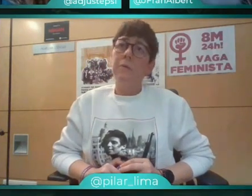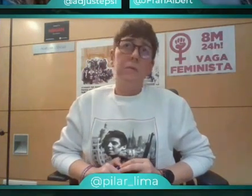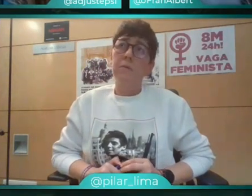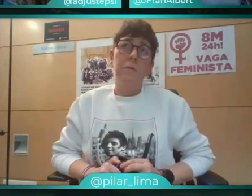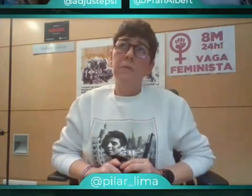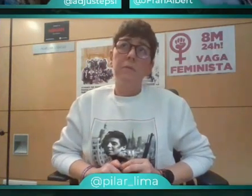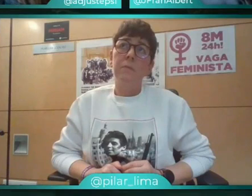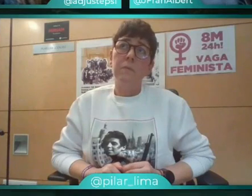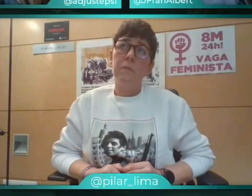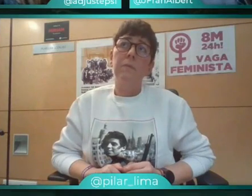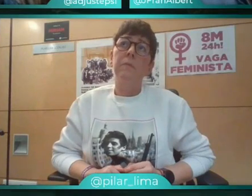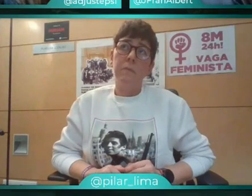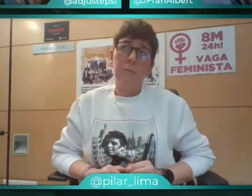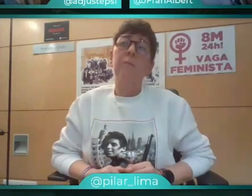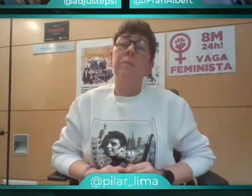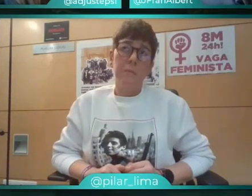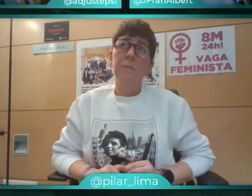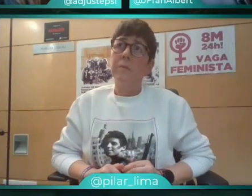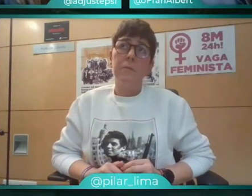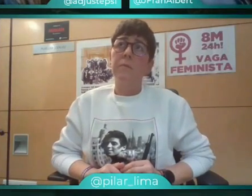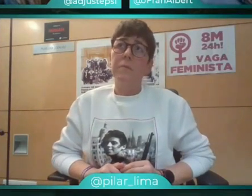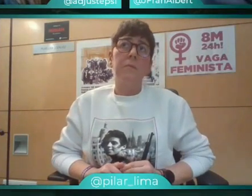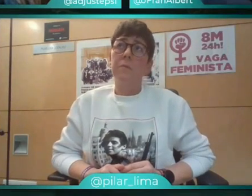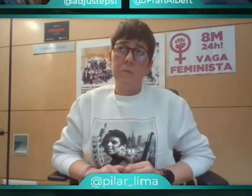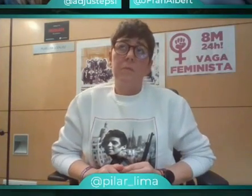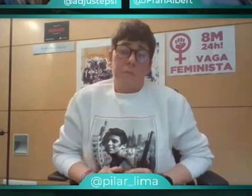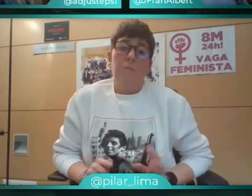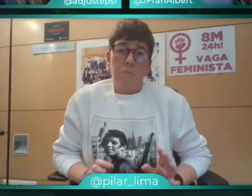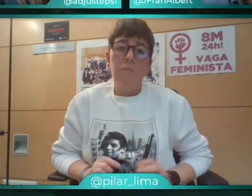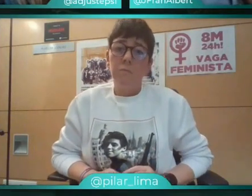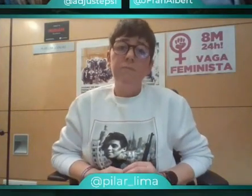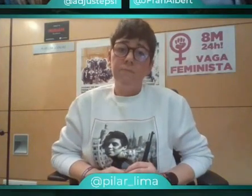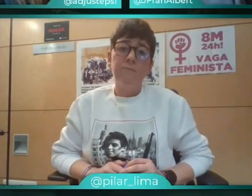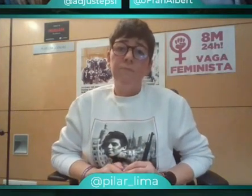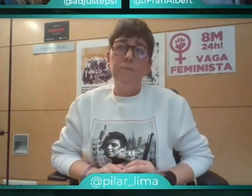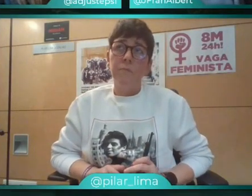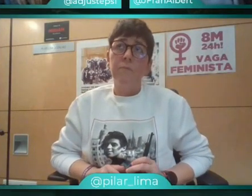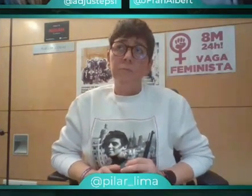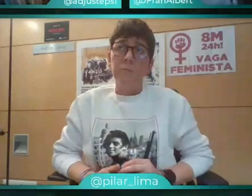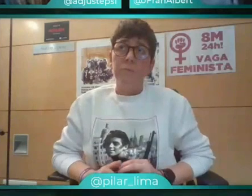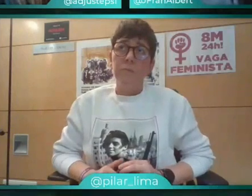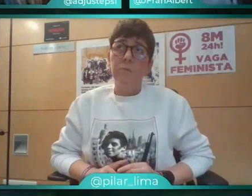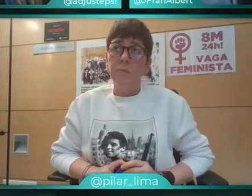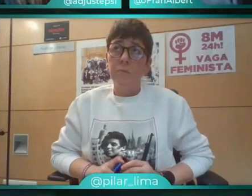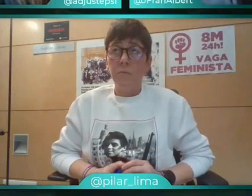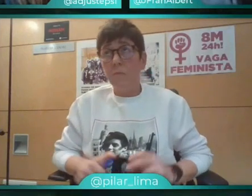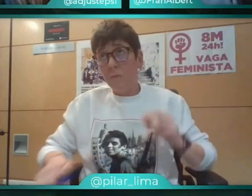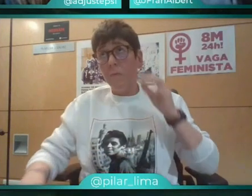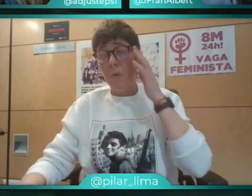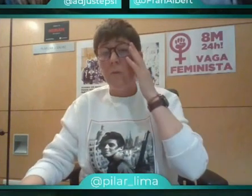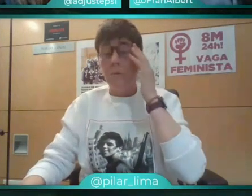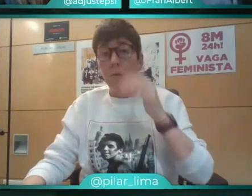Pedro Sánchez y además de una vida relativamente bastante privada para ser entre comillas no no en nuestra primera dama Por así decirlo